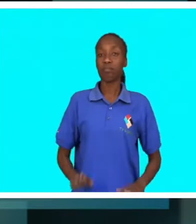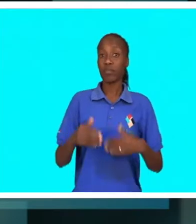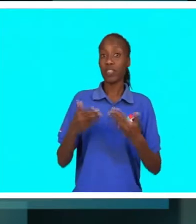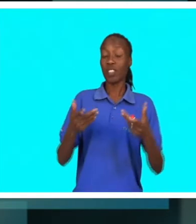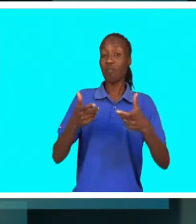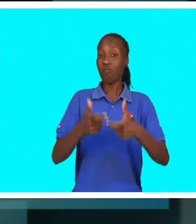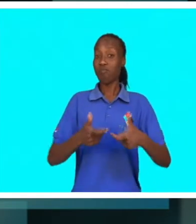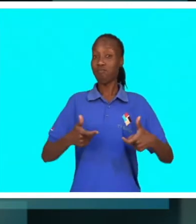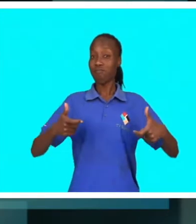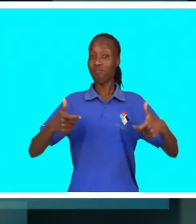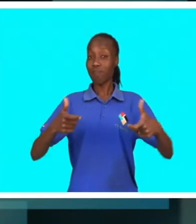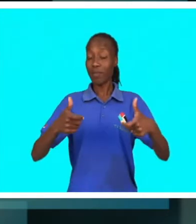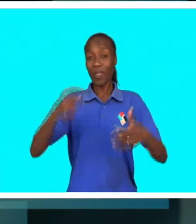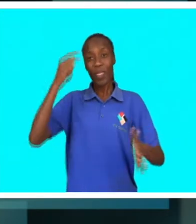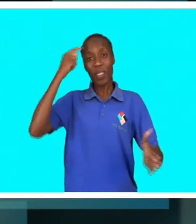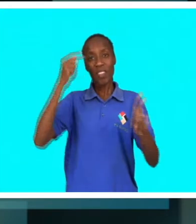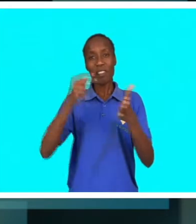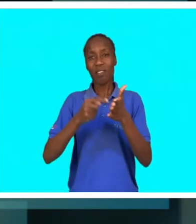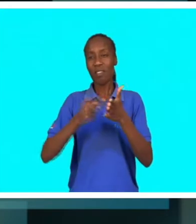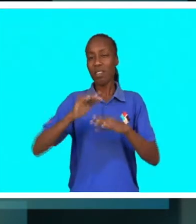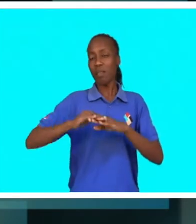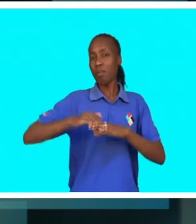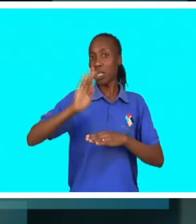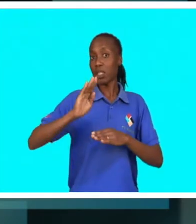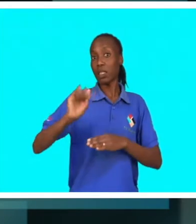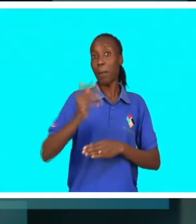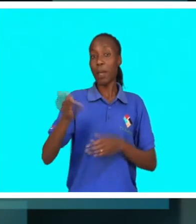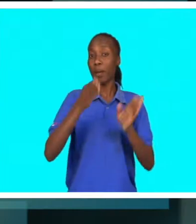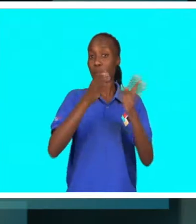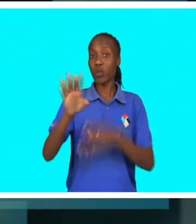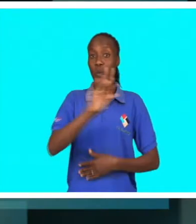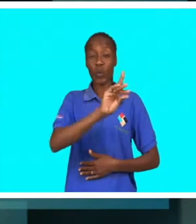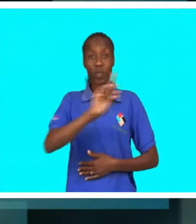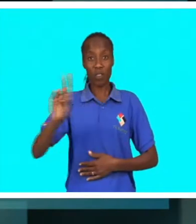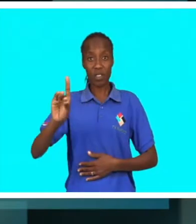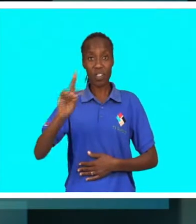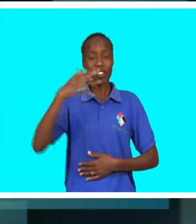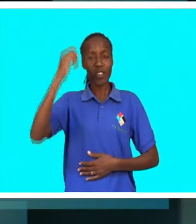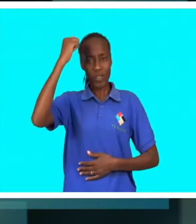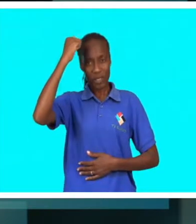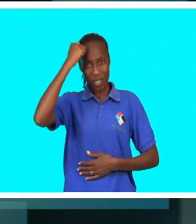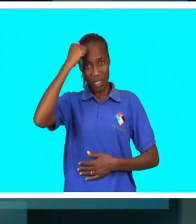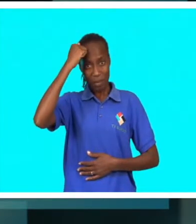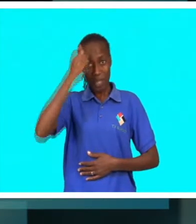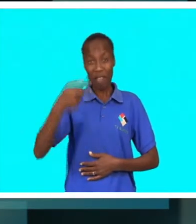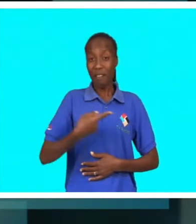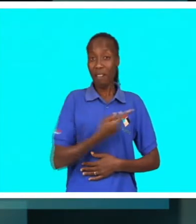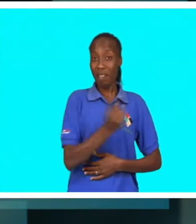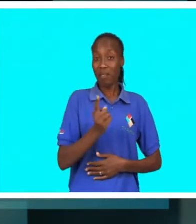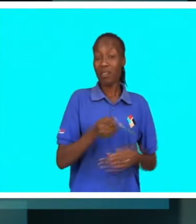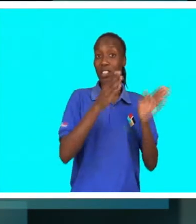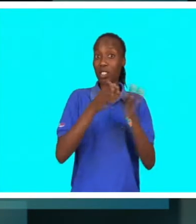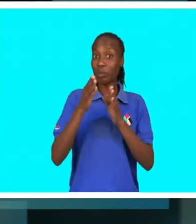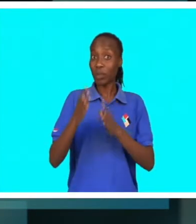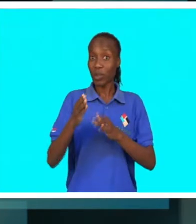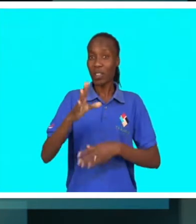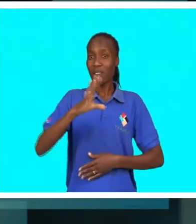Este evento significa muito para as pessoas com deficiência. Como sabemos, são as pessoas que